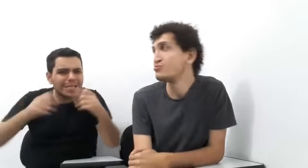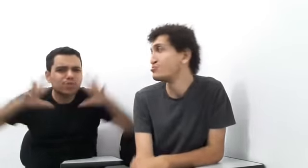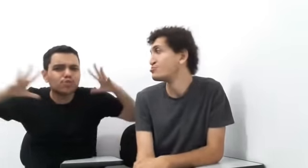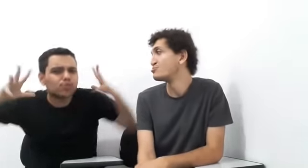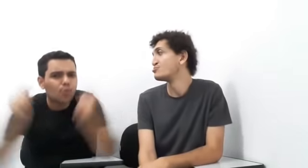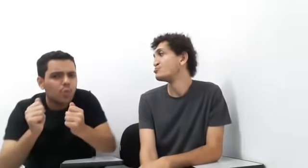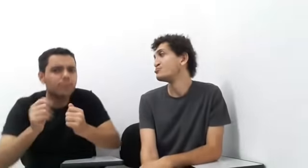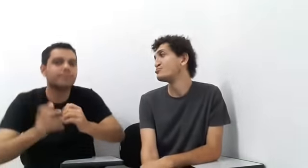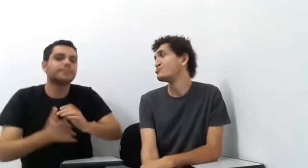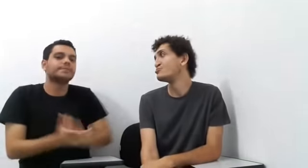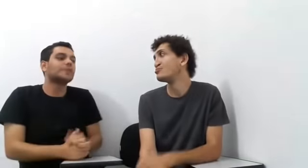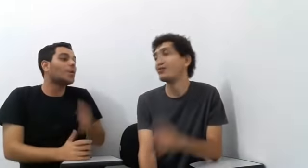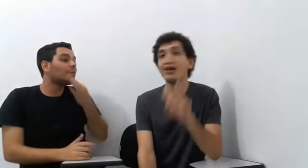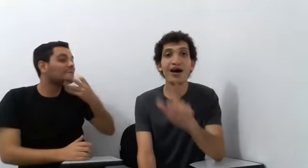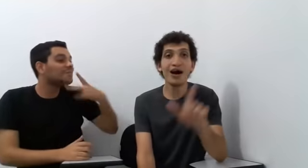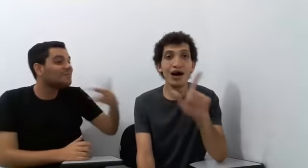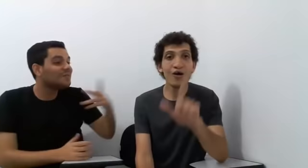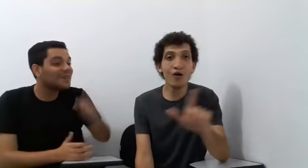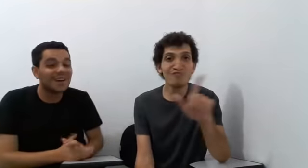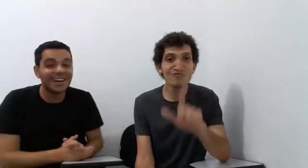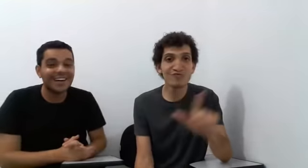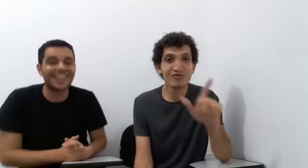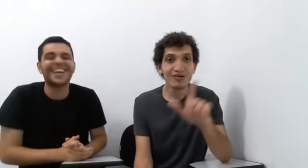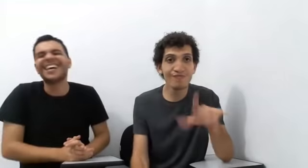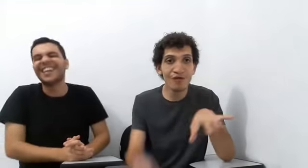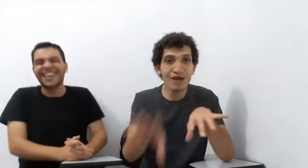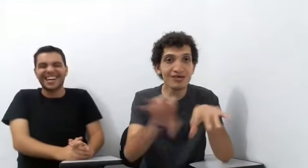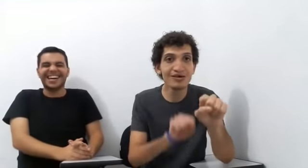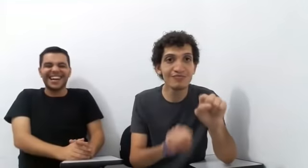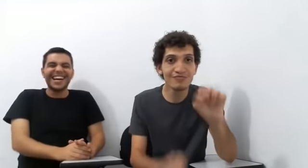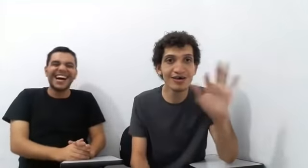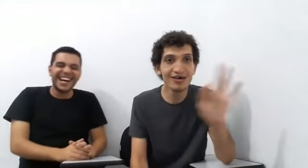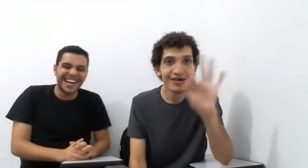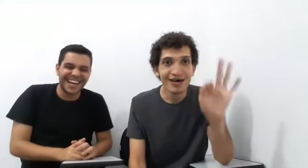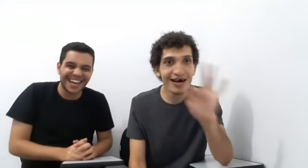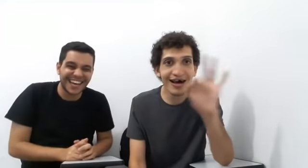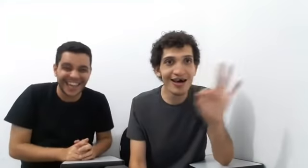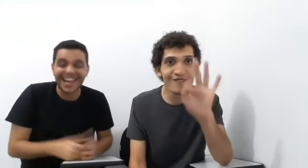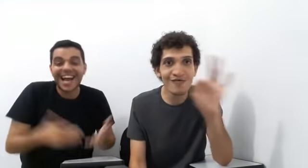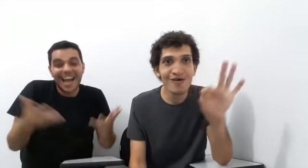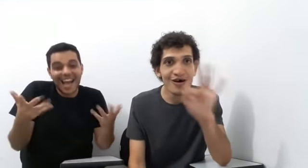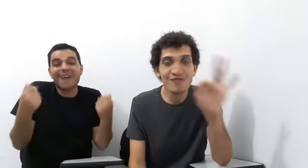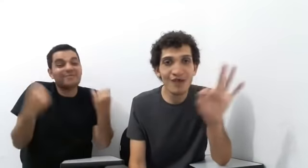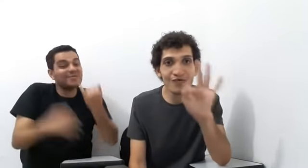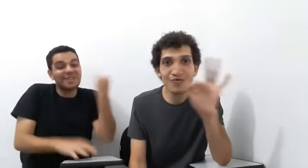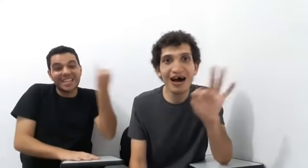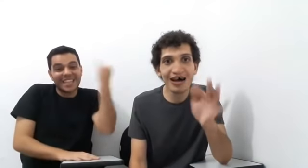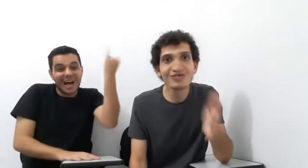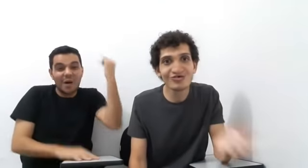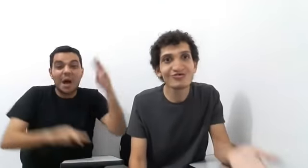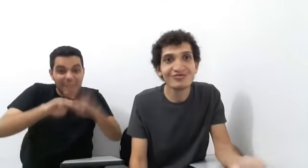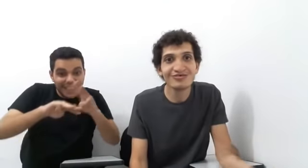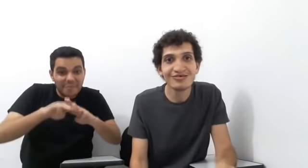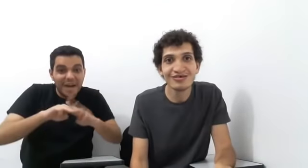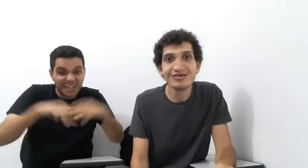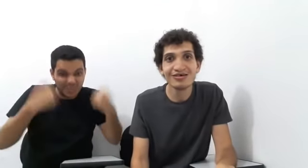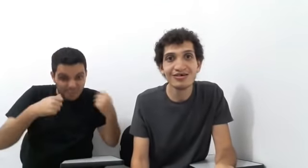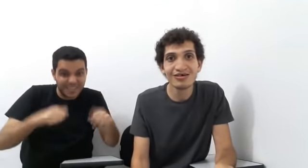É óbvio, é a formação, né? É fundamental. Matemática não precisa